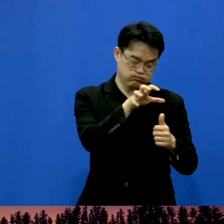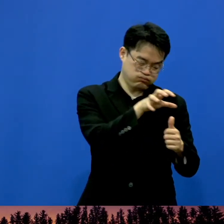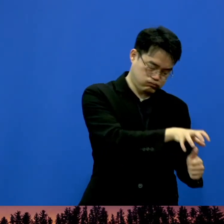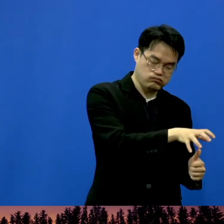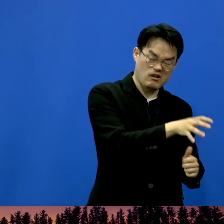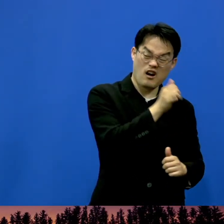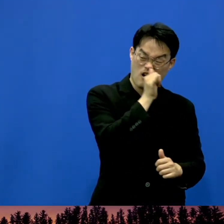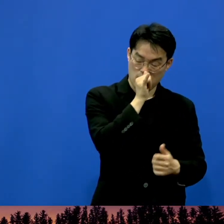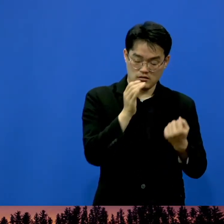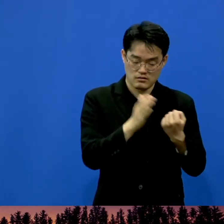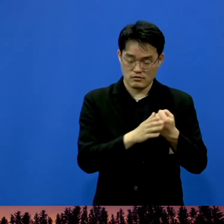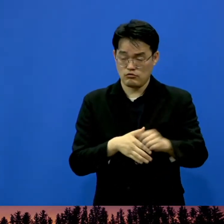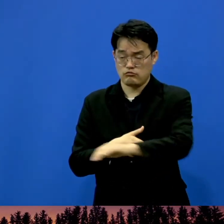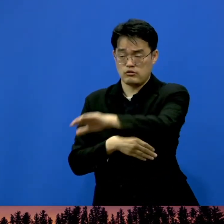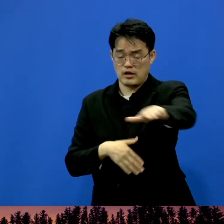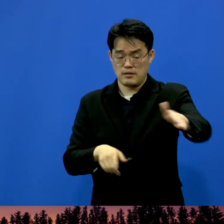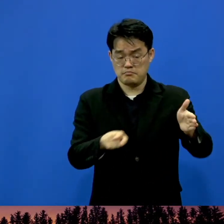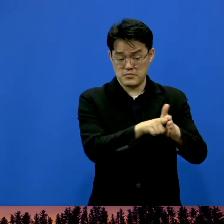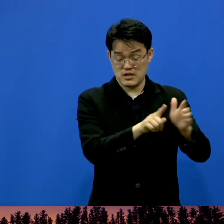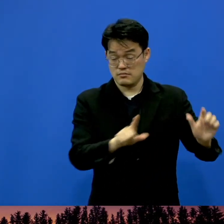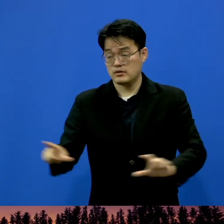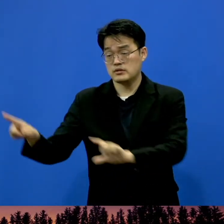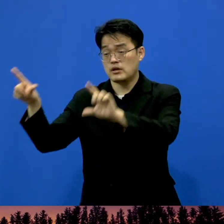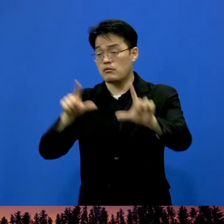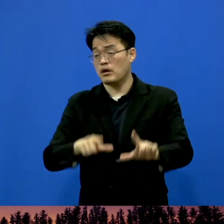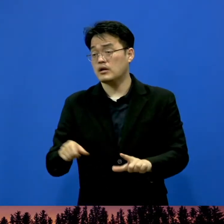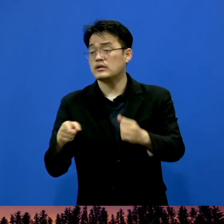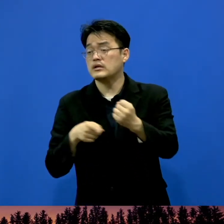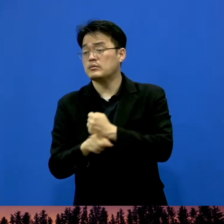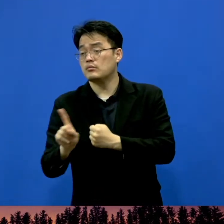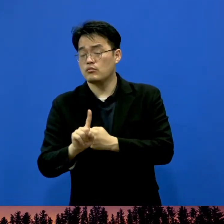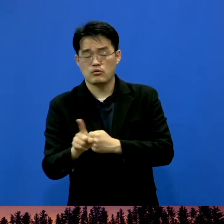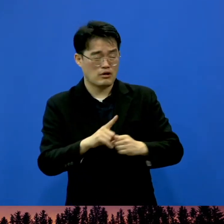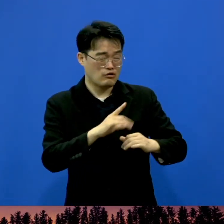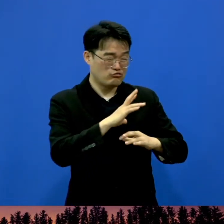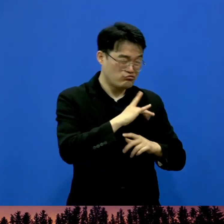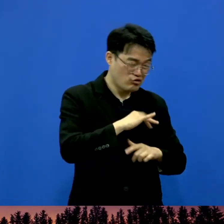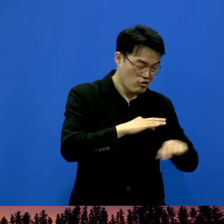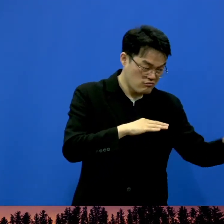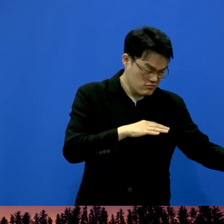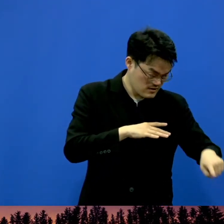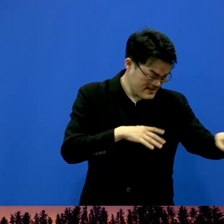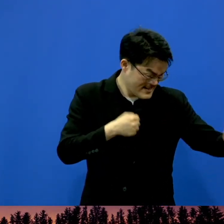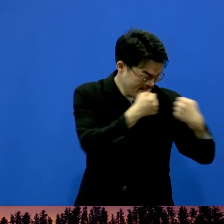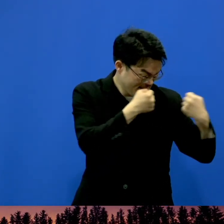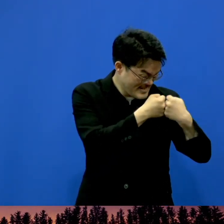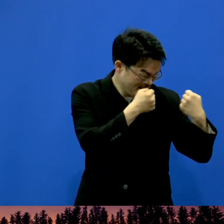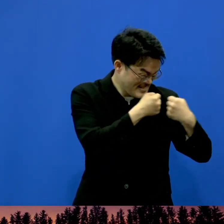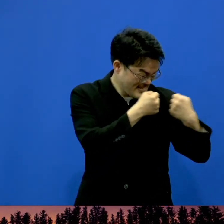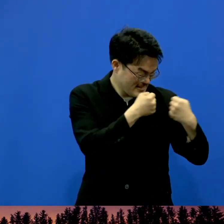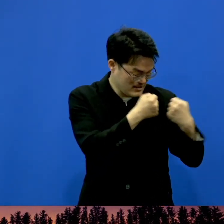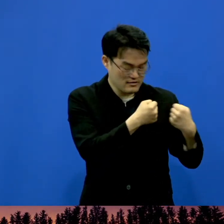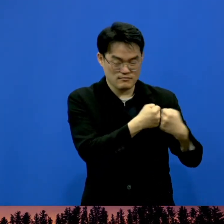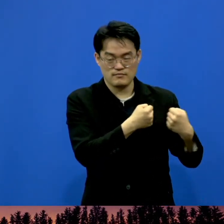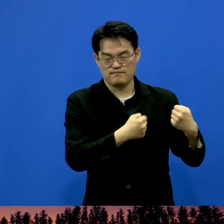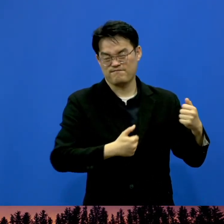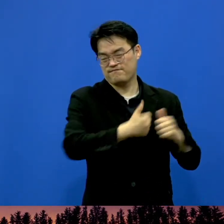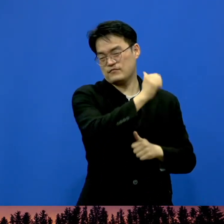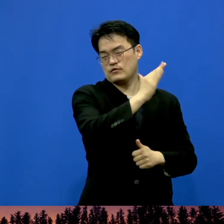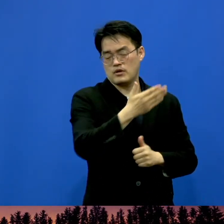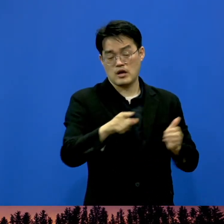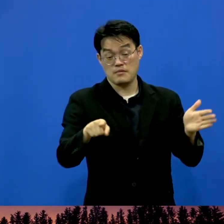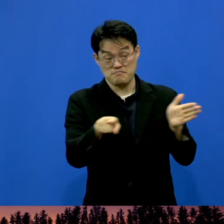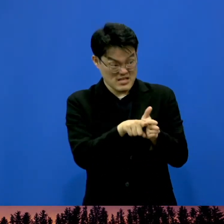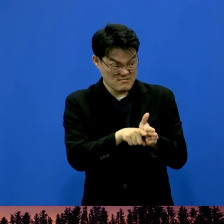어쩌면 우리의 믿음 생활은 두려움과의 싸움일지도 몰라요. 그 믿음이 일어나면 두려움은 이기는 거고, 믿음이 떨어지면